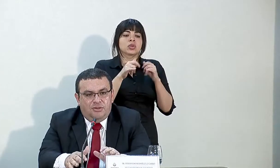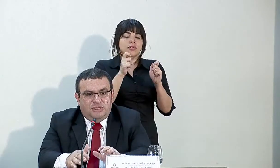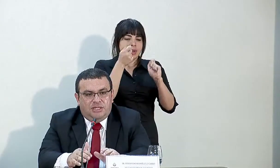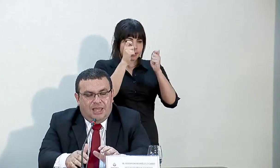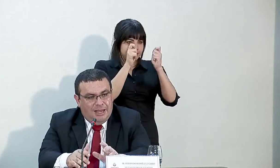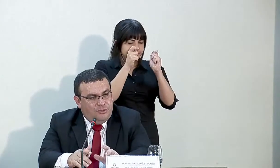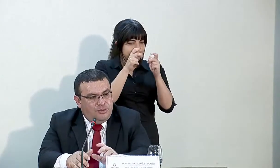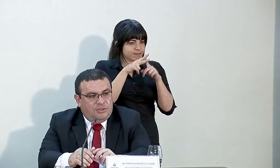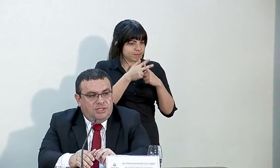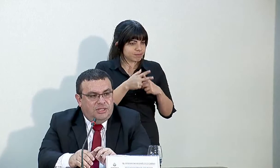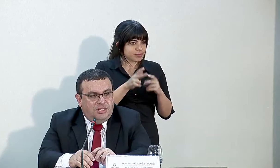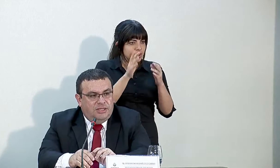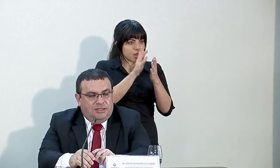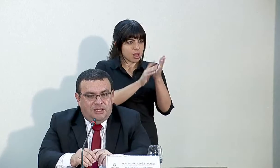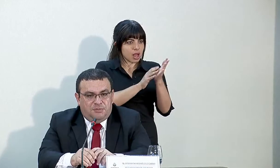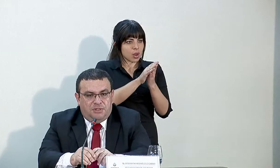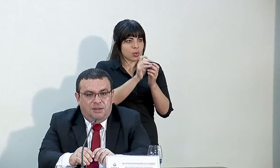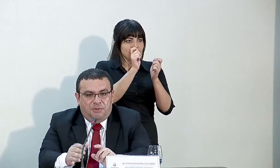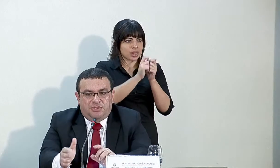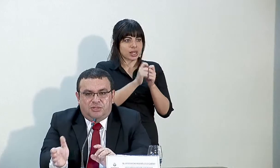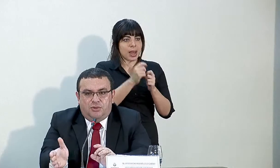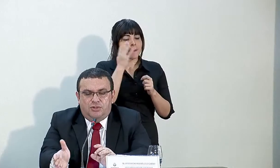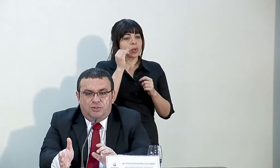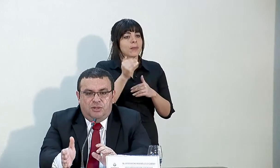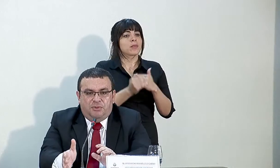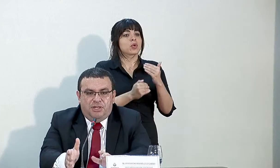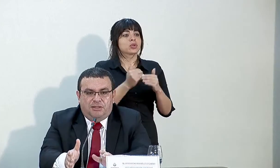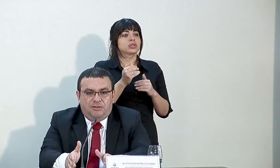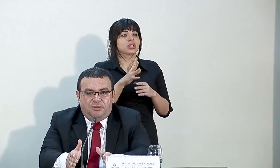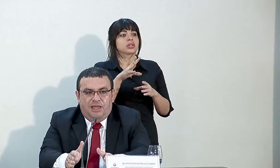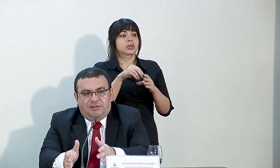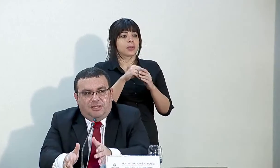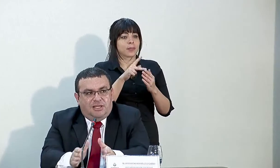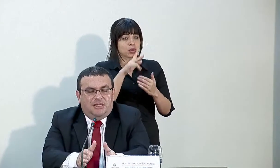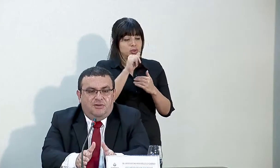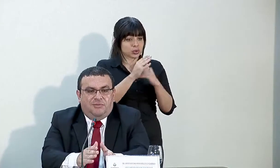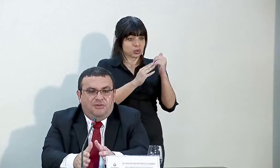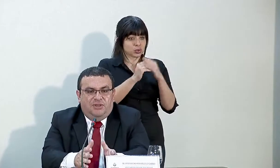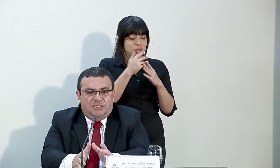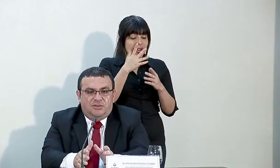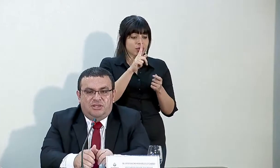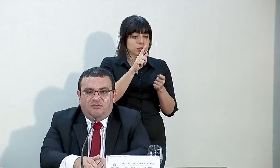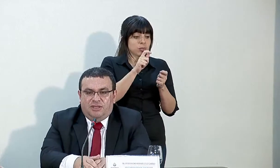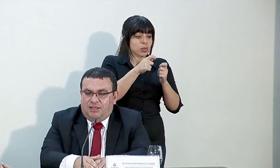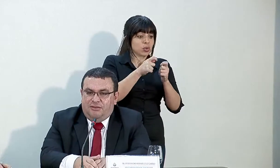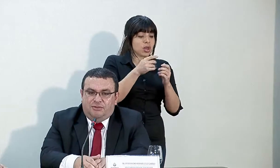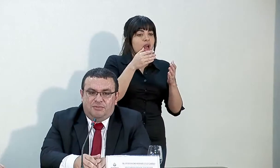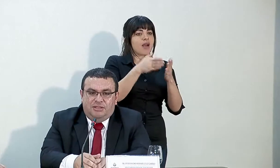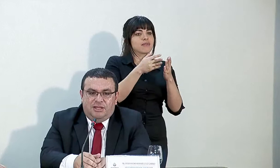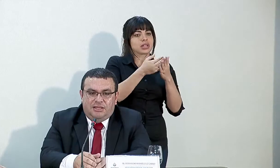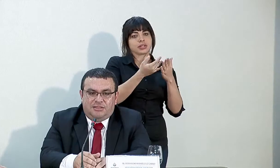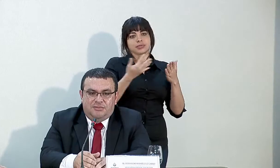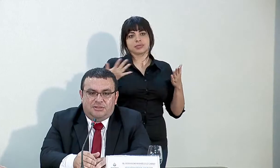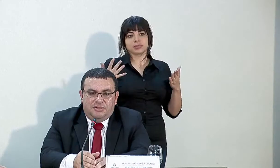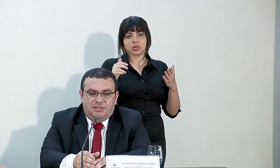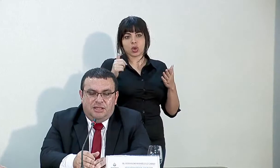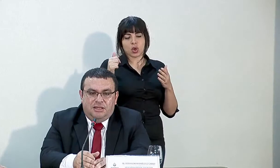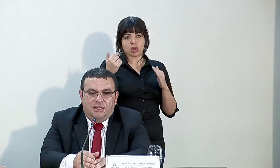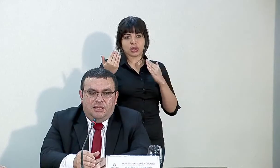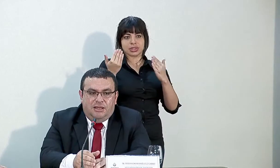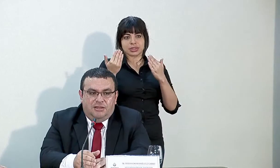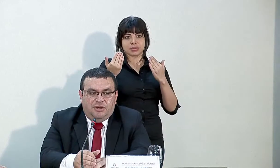afinando cálculos y detalles porque el proceso de construir el proyecto, cada vez que se hace alguna modificación, se afecta eventualmente las